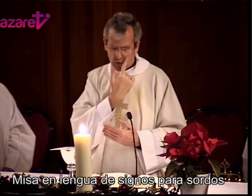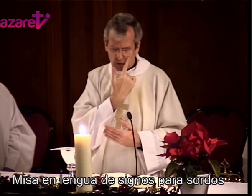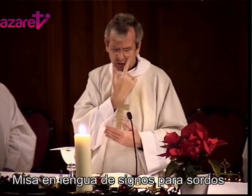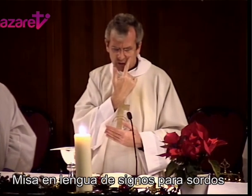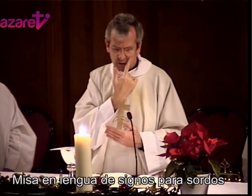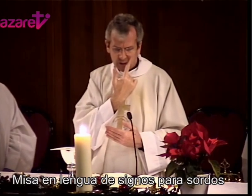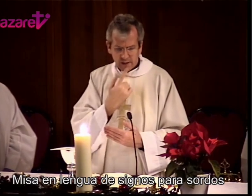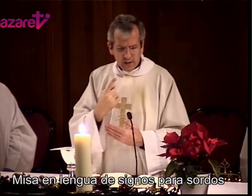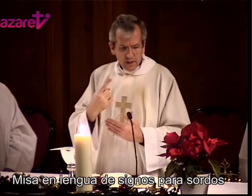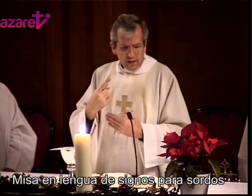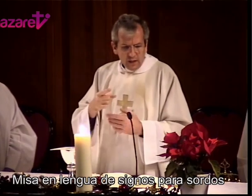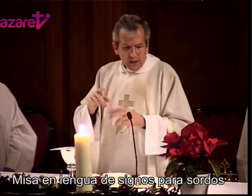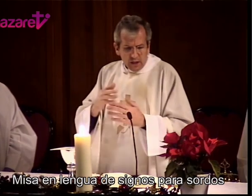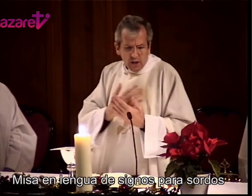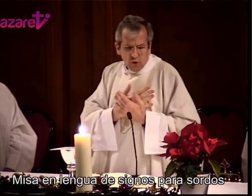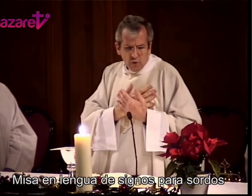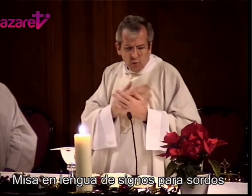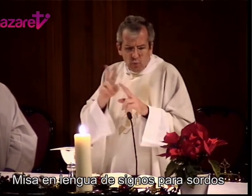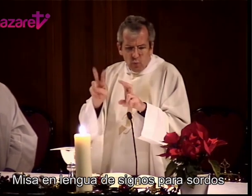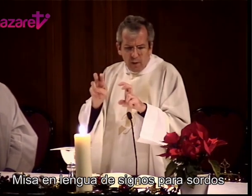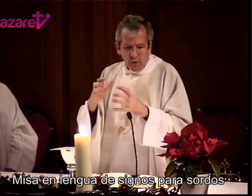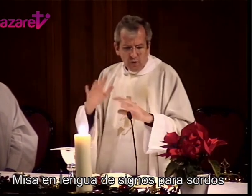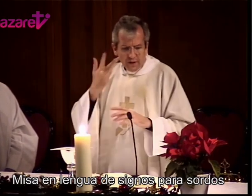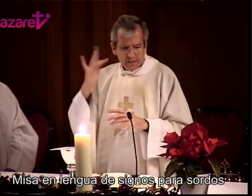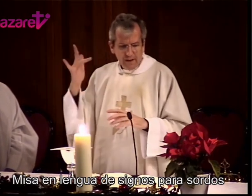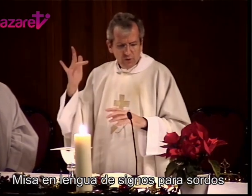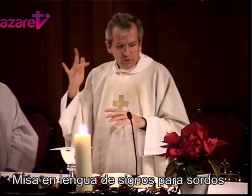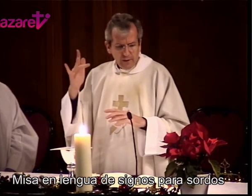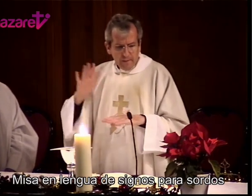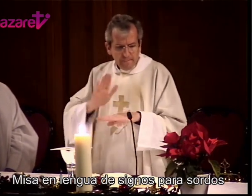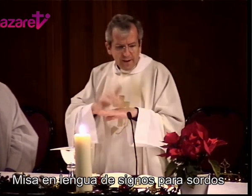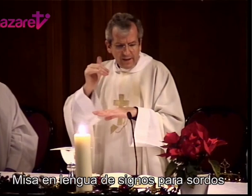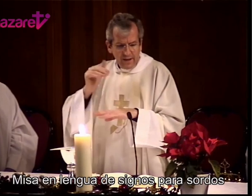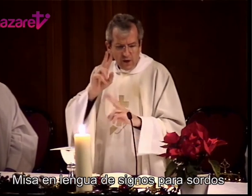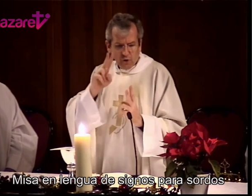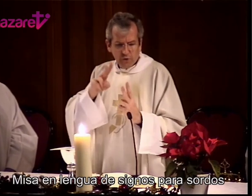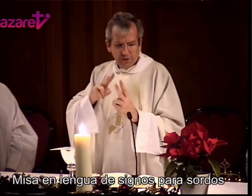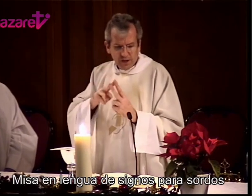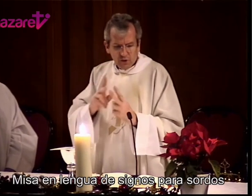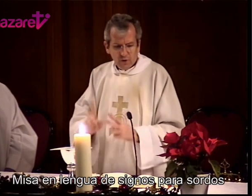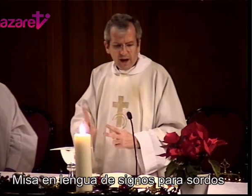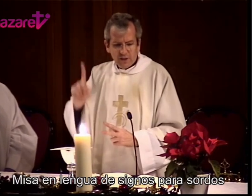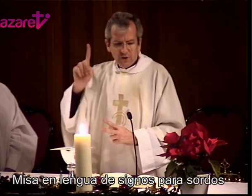ojos. Y con nuevo resplandor, para que, conociendo a Dios